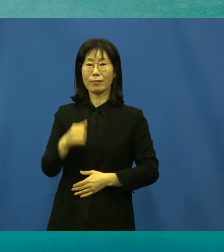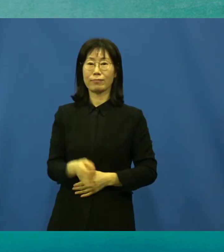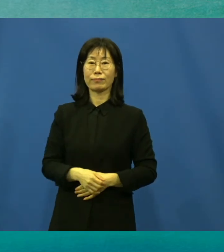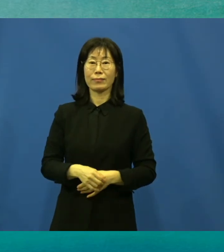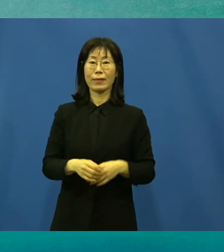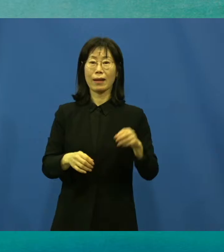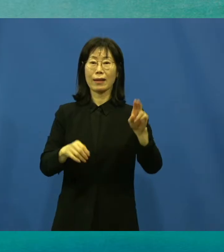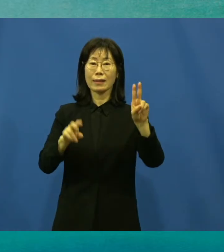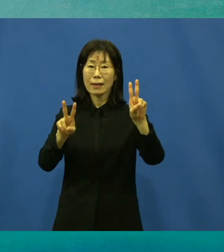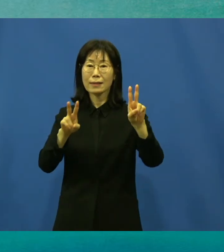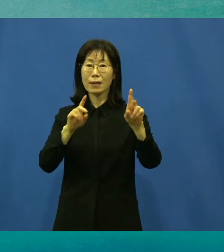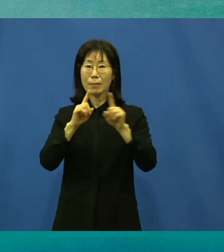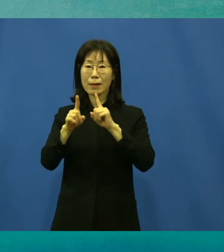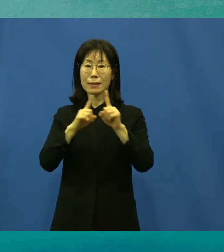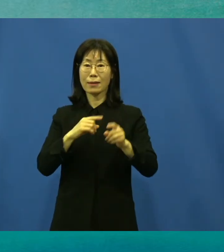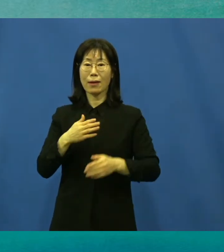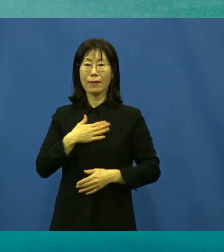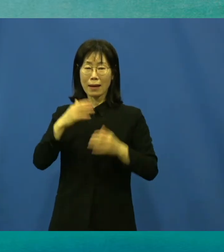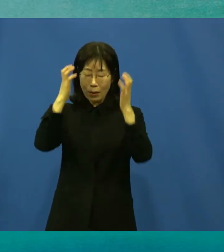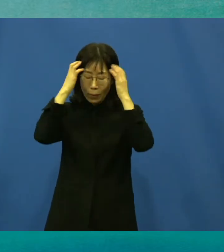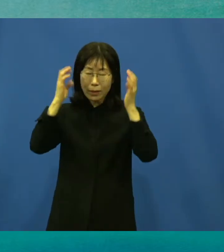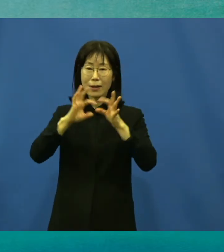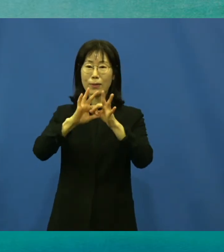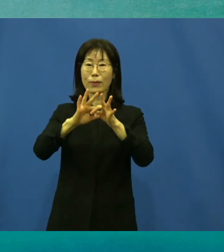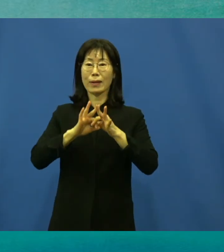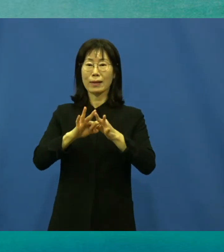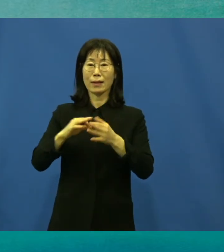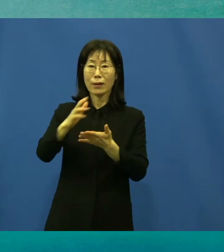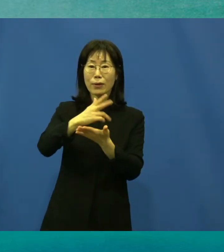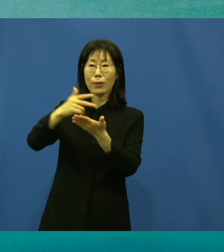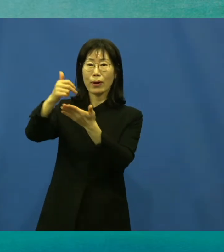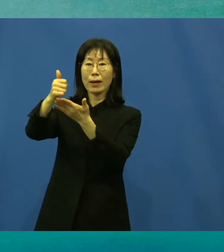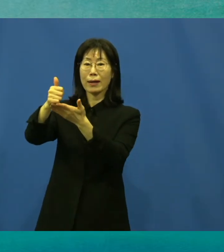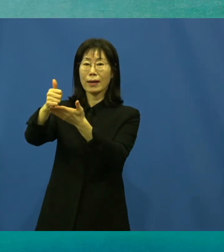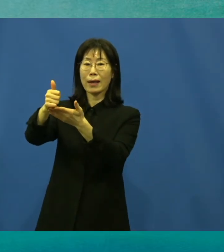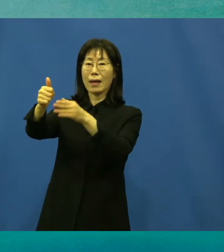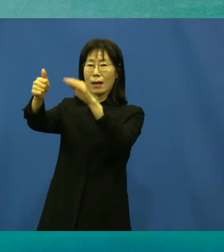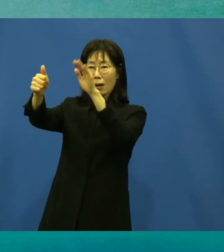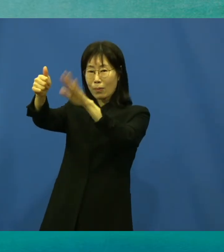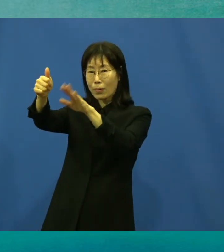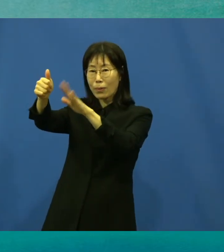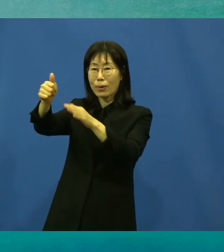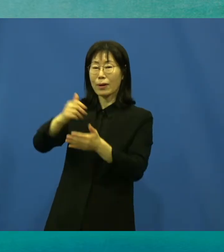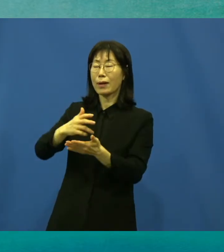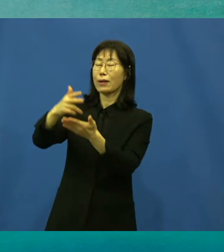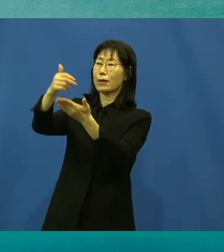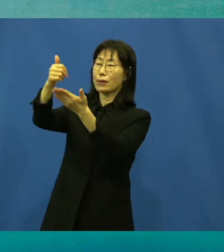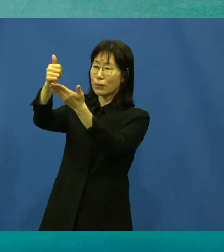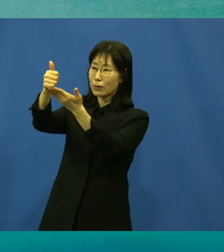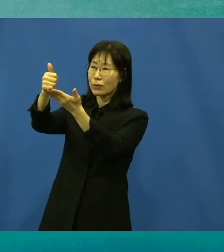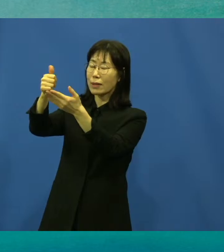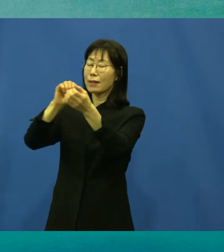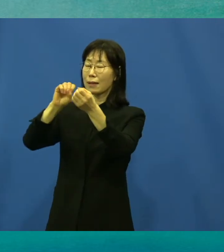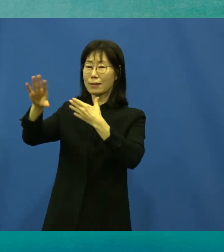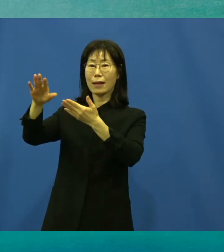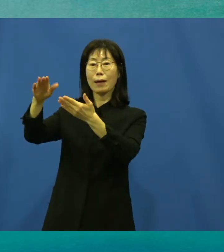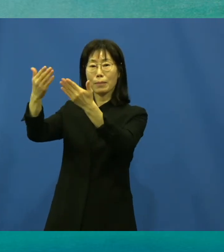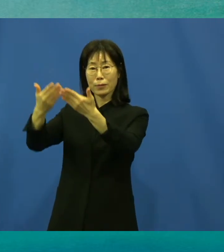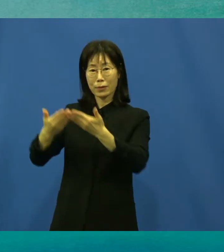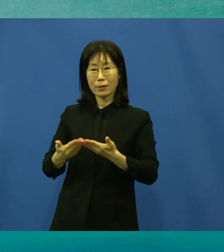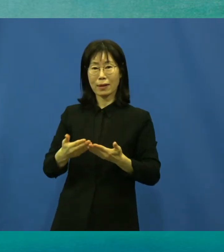고난으로 말미암아 여호와께 불러 아뢰었더니 주께서 내게 대답하셨고, 내가 스올의